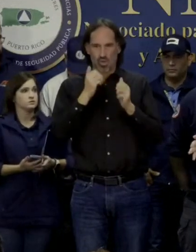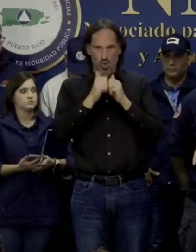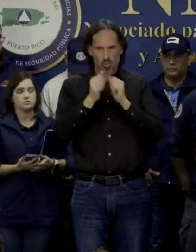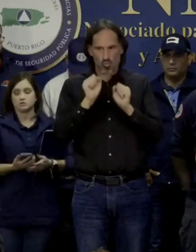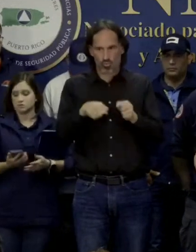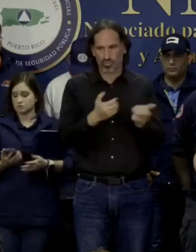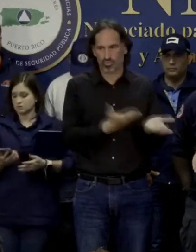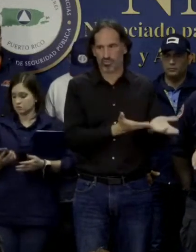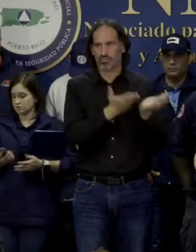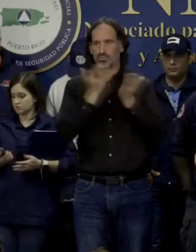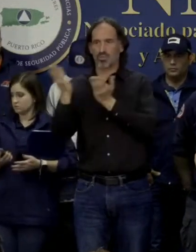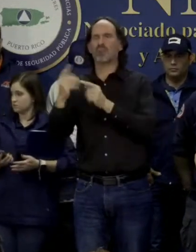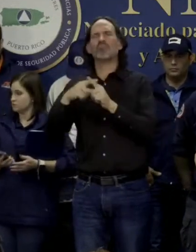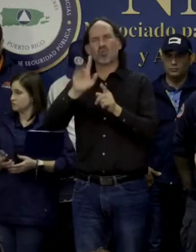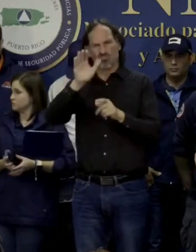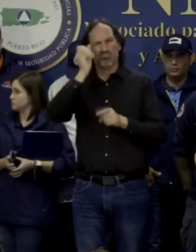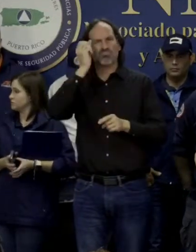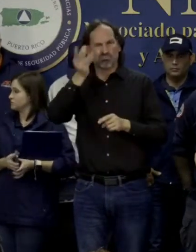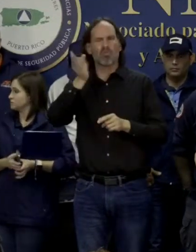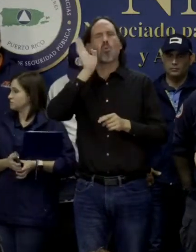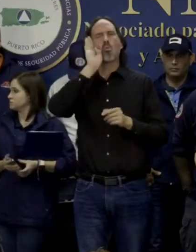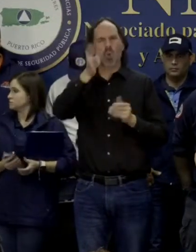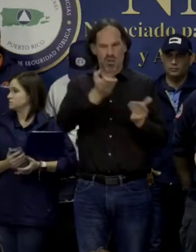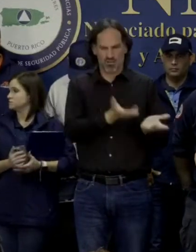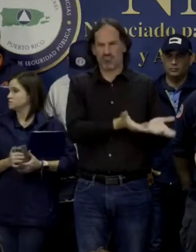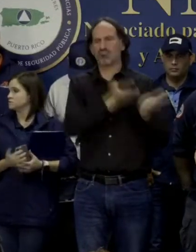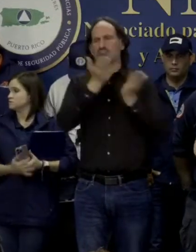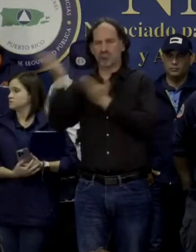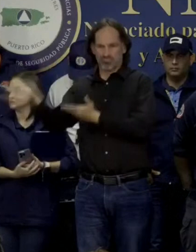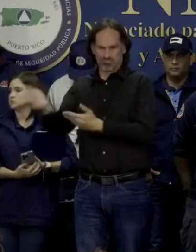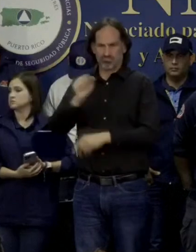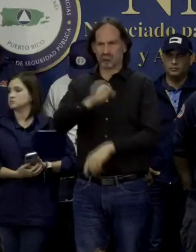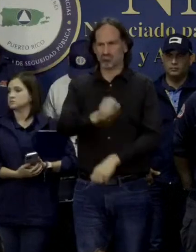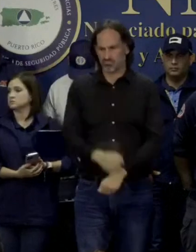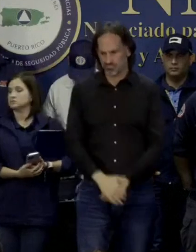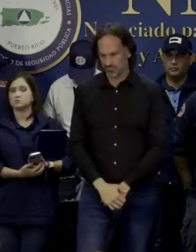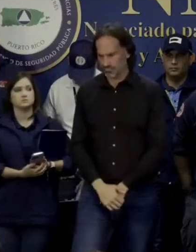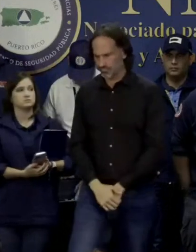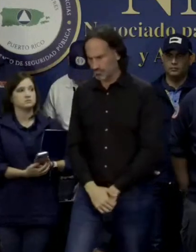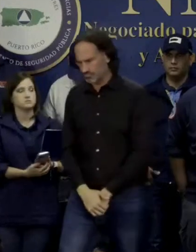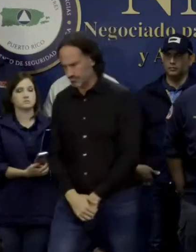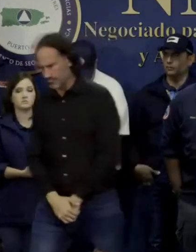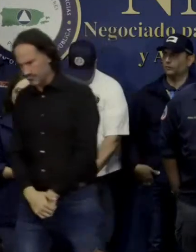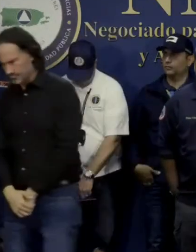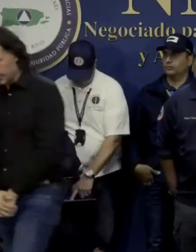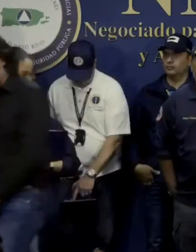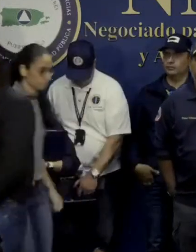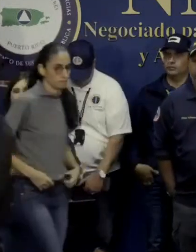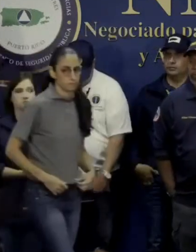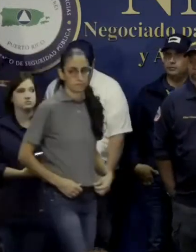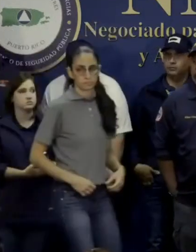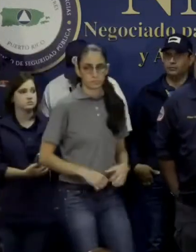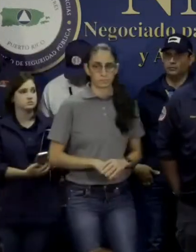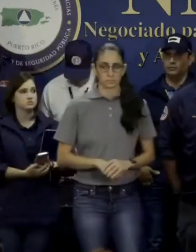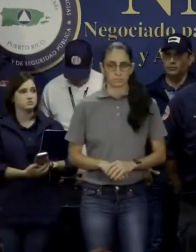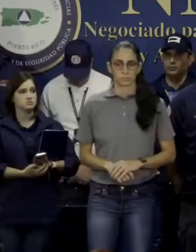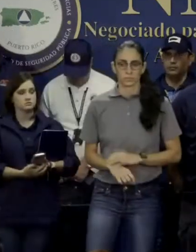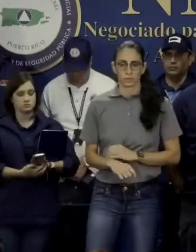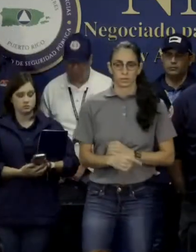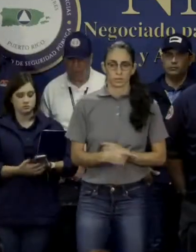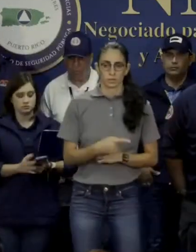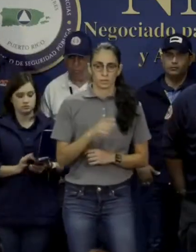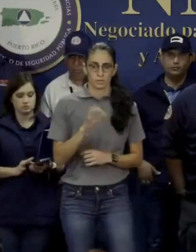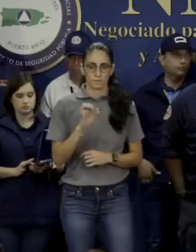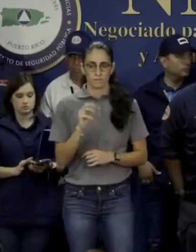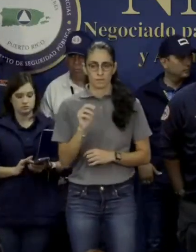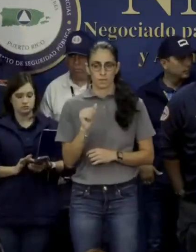como Aeromed o cualquier otra compañía pudiera hacer el recogido. Tele 11. Sí, se quedó el coordinador de